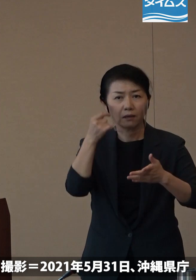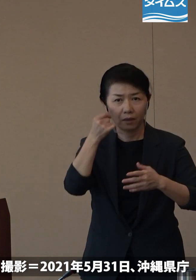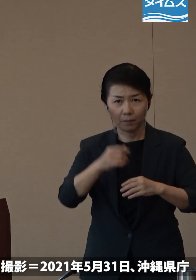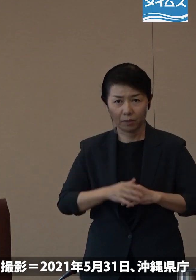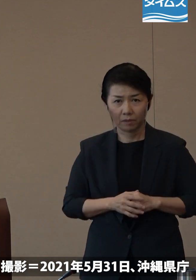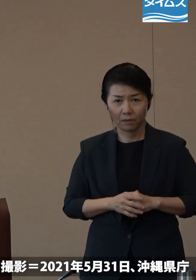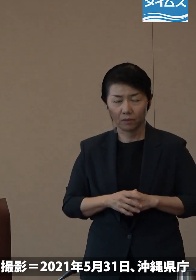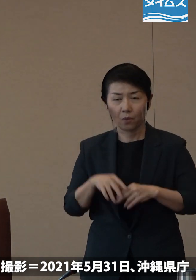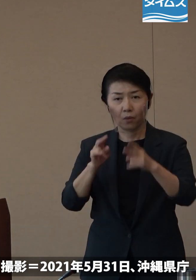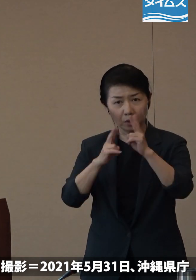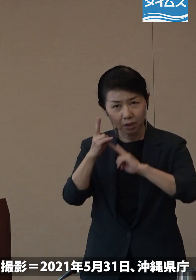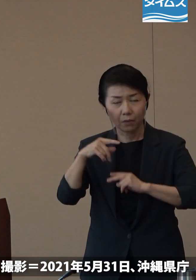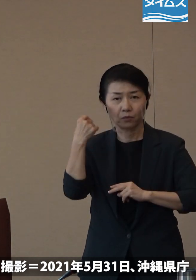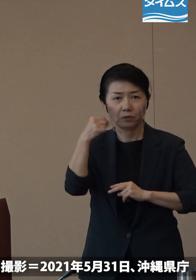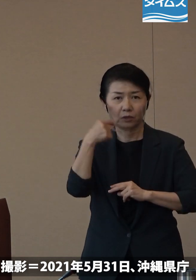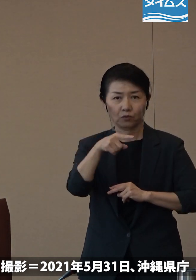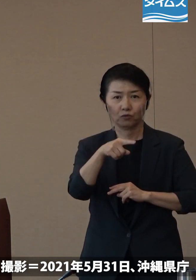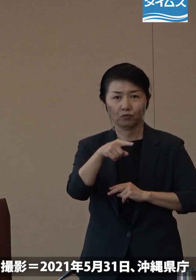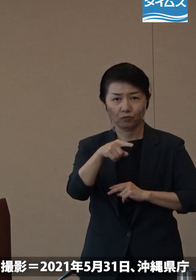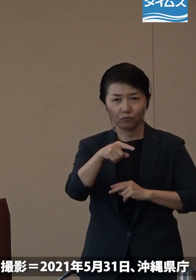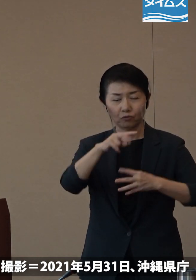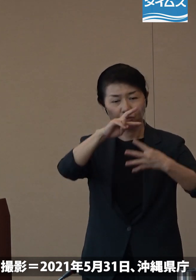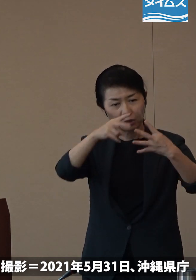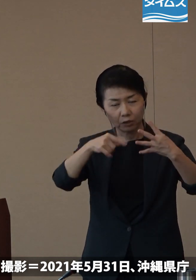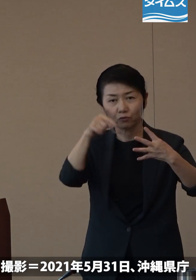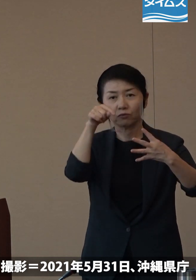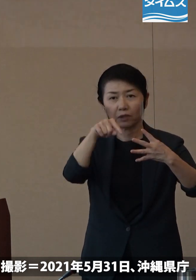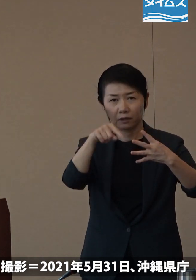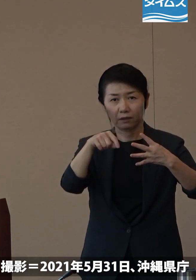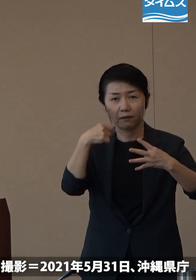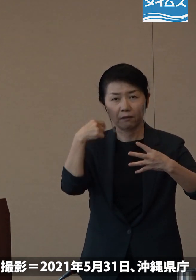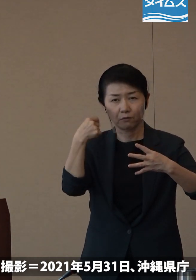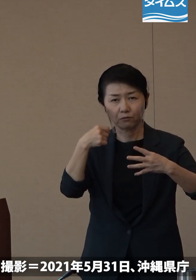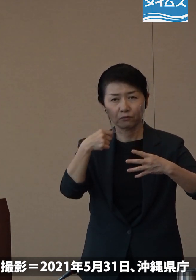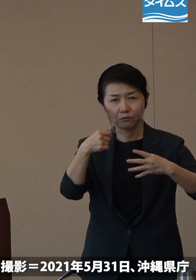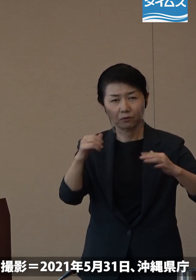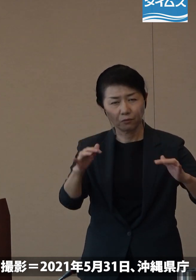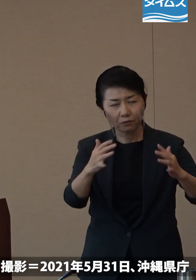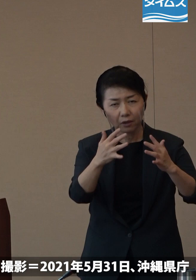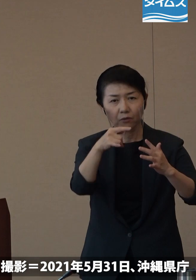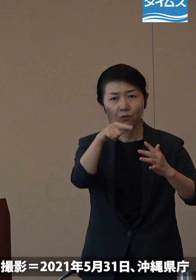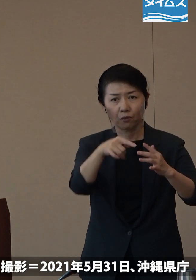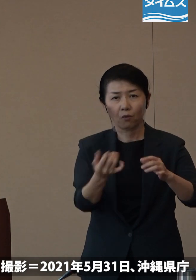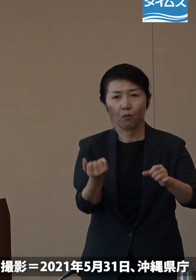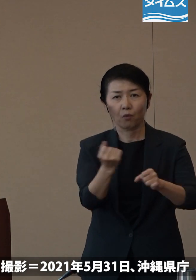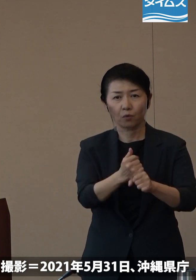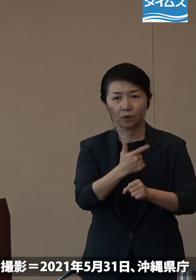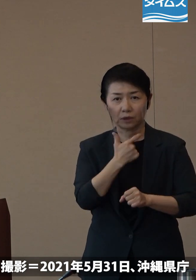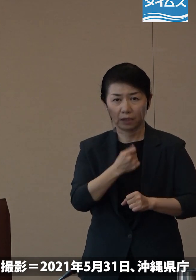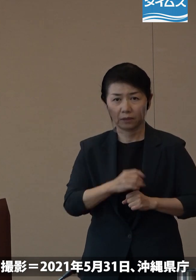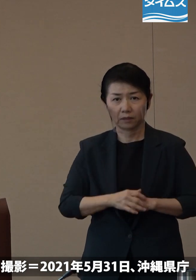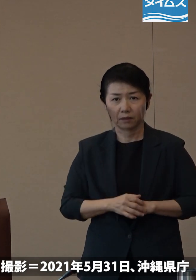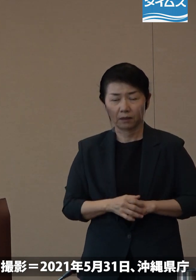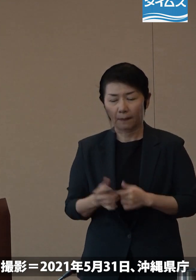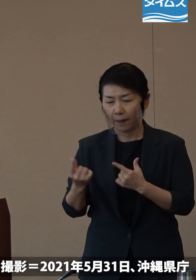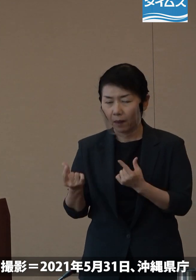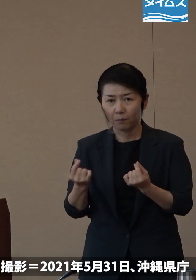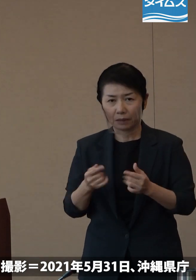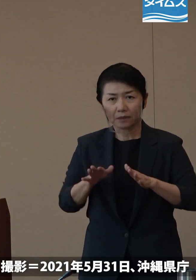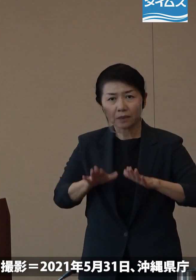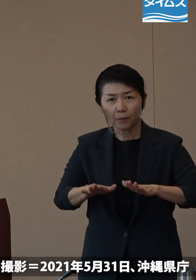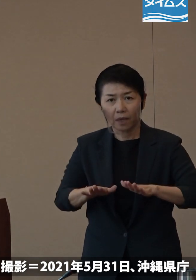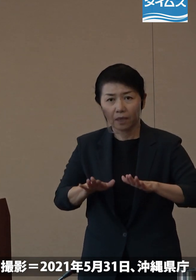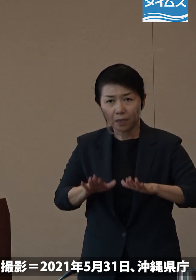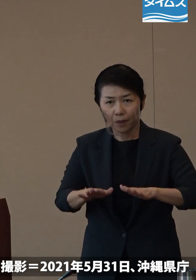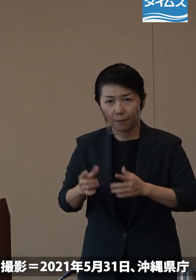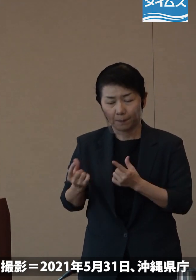沖縄が沖縄らしい夏の暮らしをにぎわいを取り戻そうというのであれば、やはり徹底した